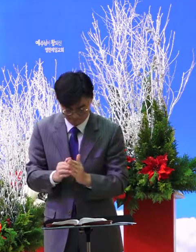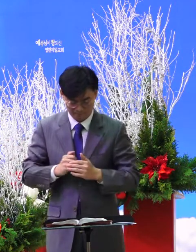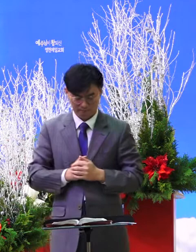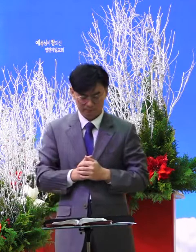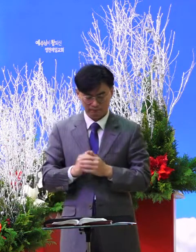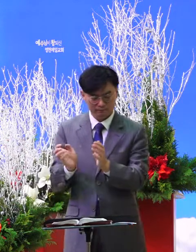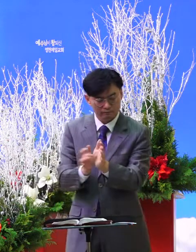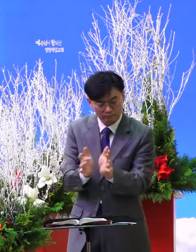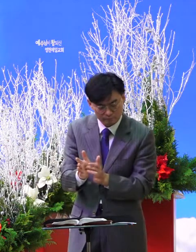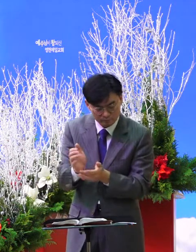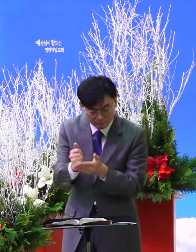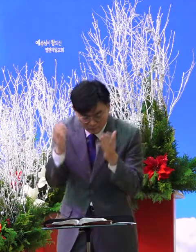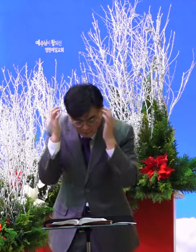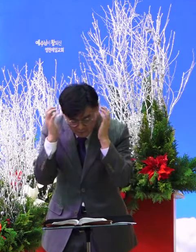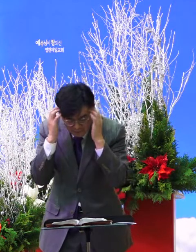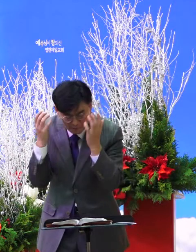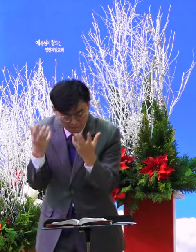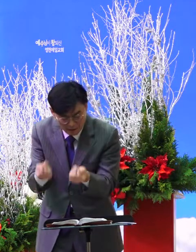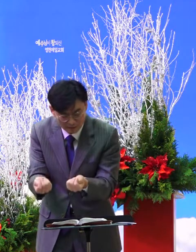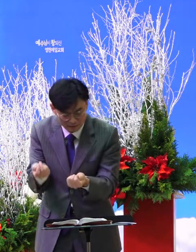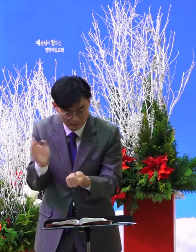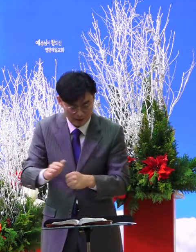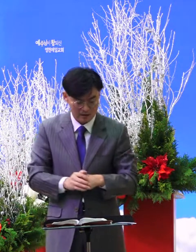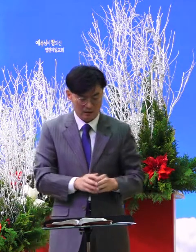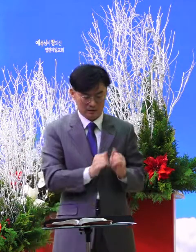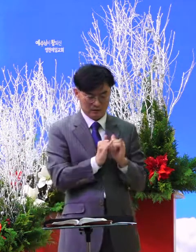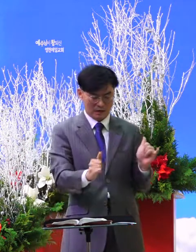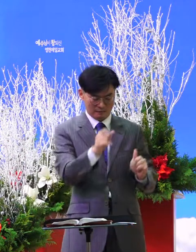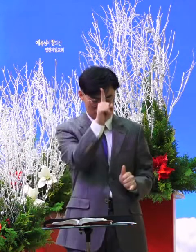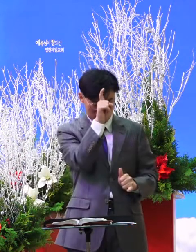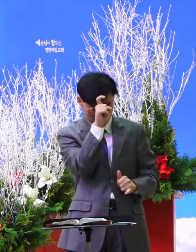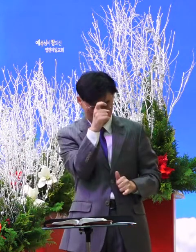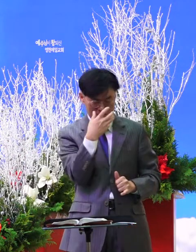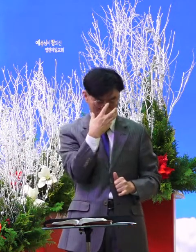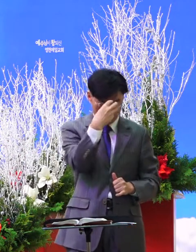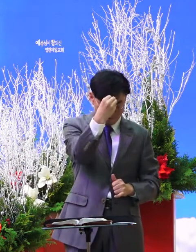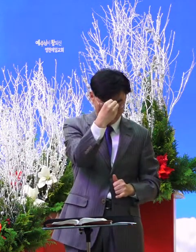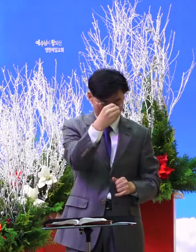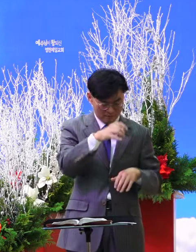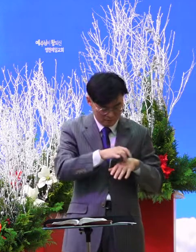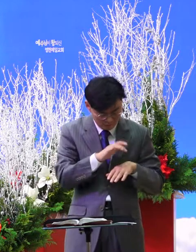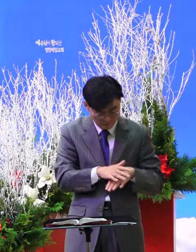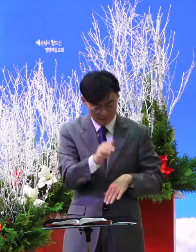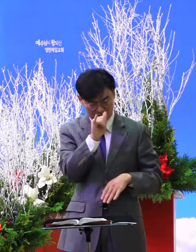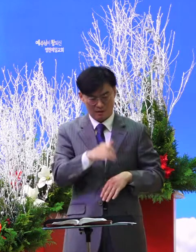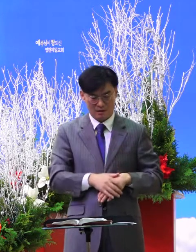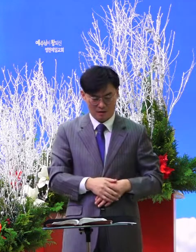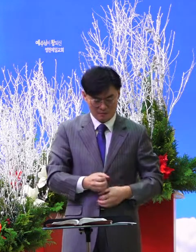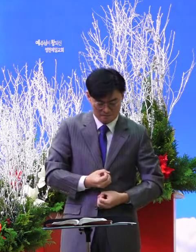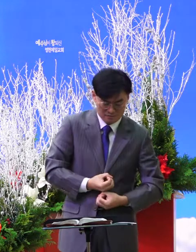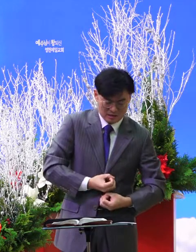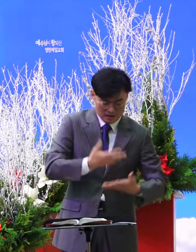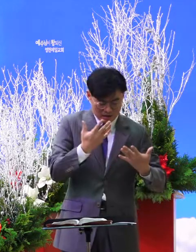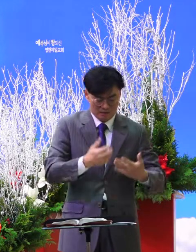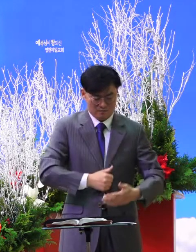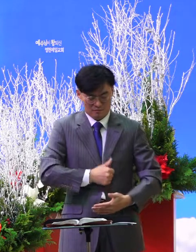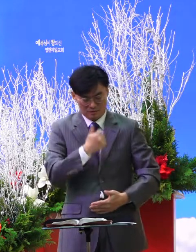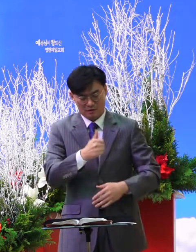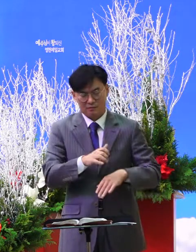당하였지만 죄 많은 인간들은 자존심에 작은 상처만 있으면 국가 간에는 전쟁을 불사하며